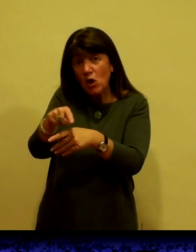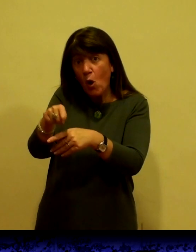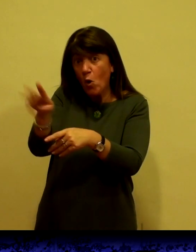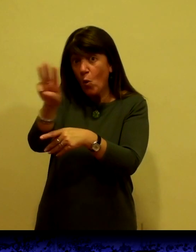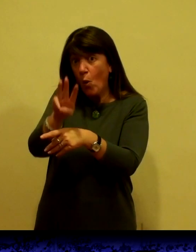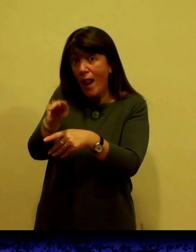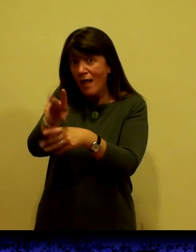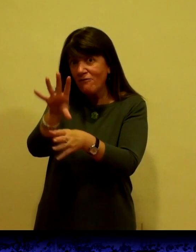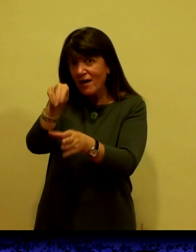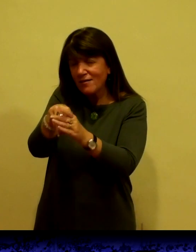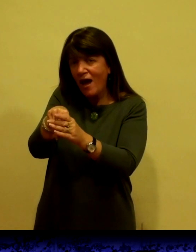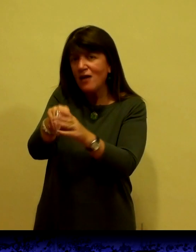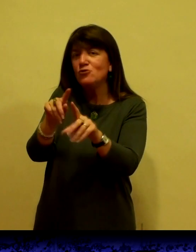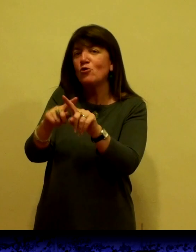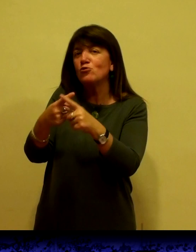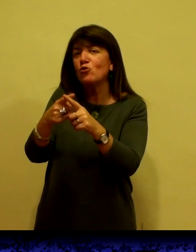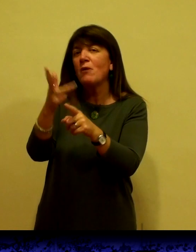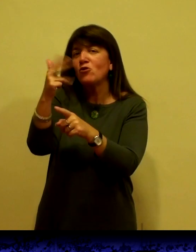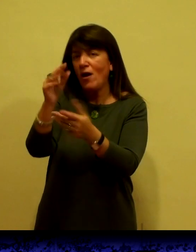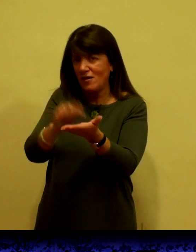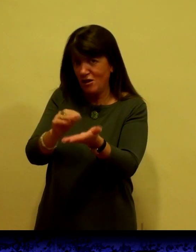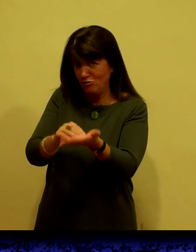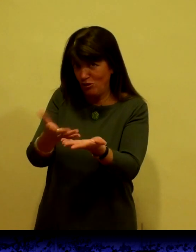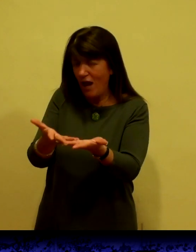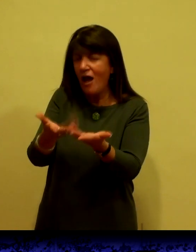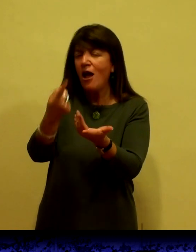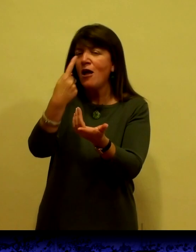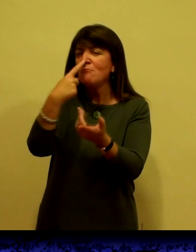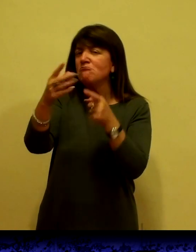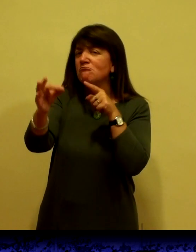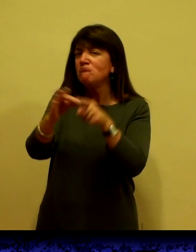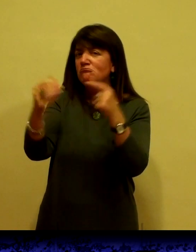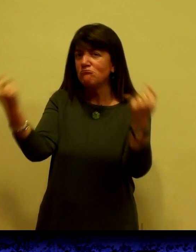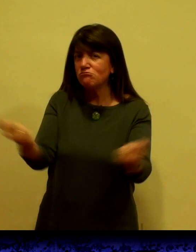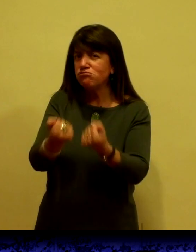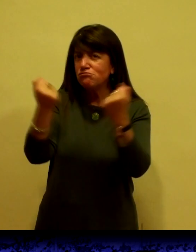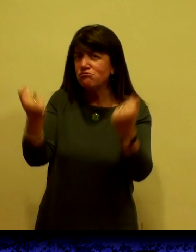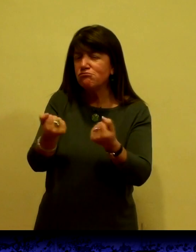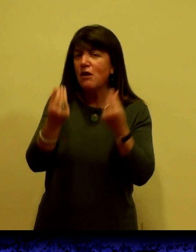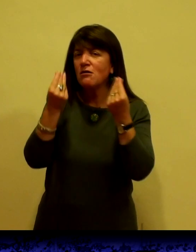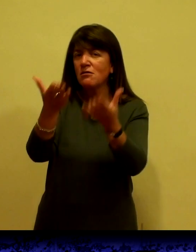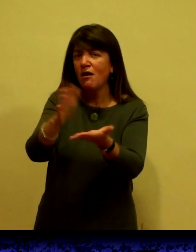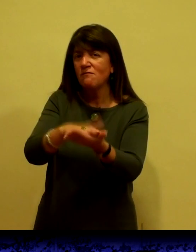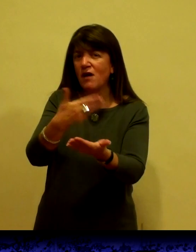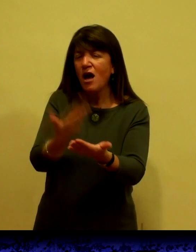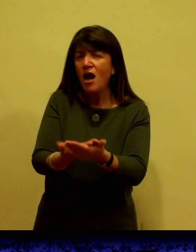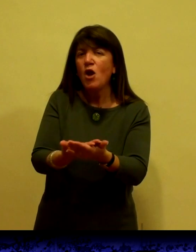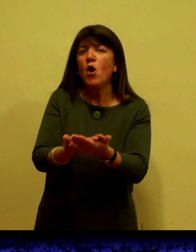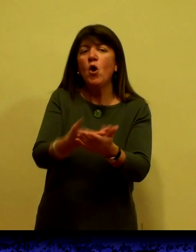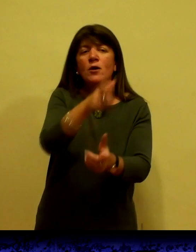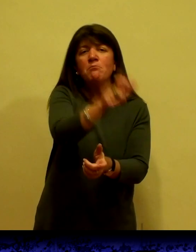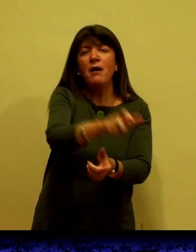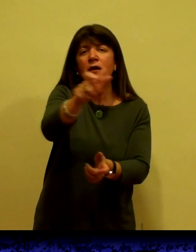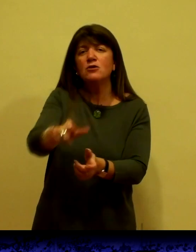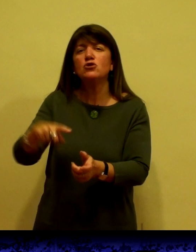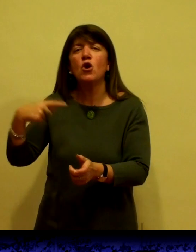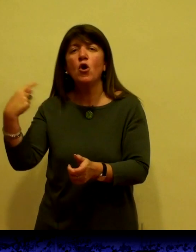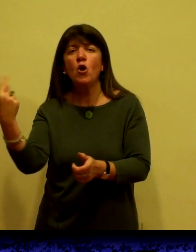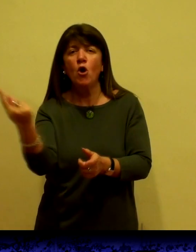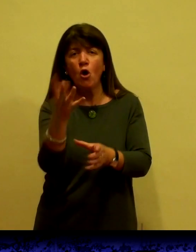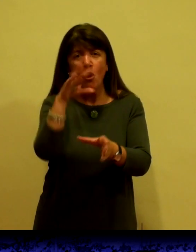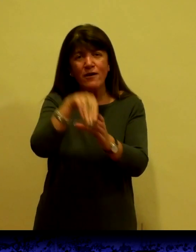strumenti dell'arte per promuovere e valorizzare le persone di cui si occupa